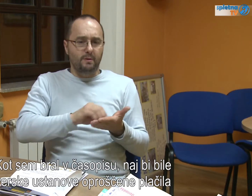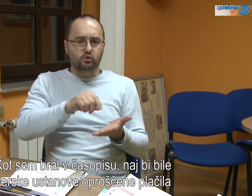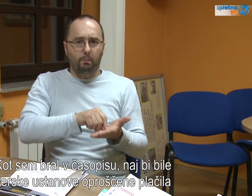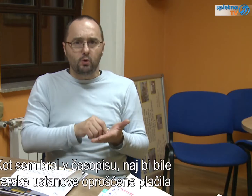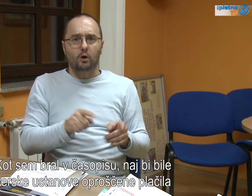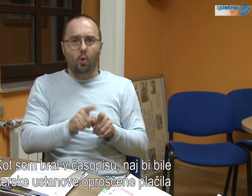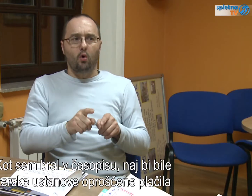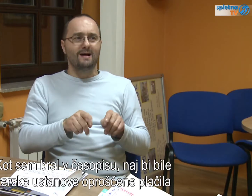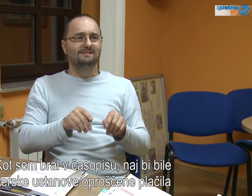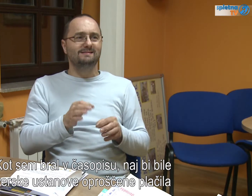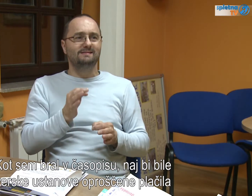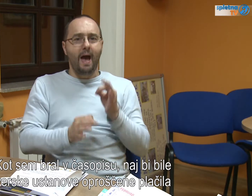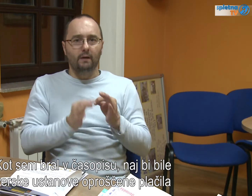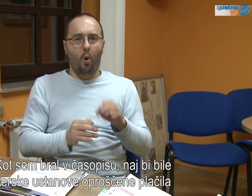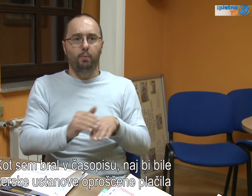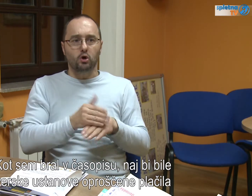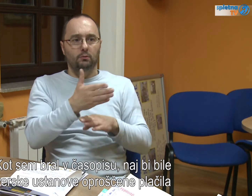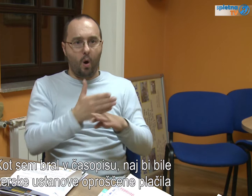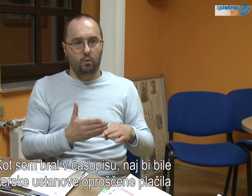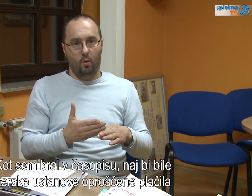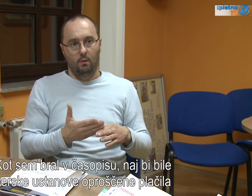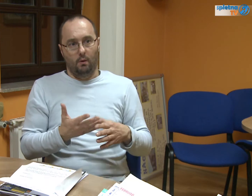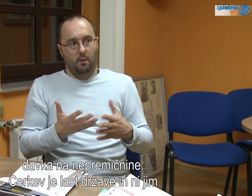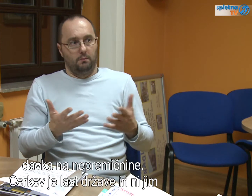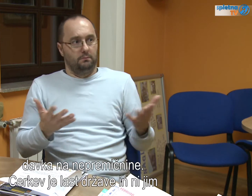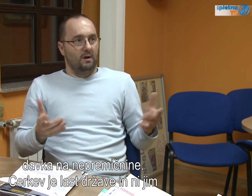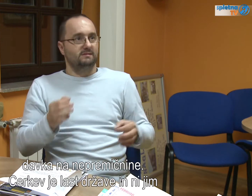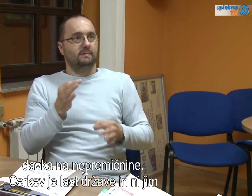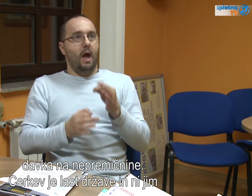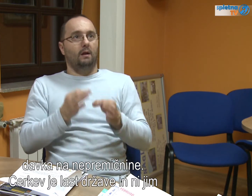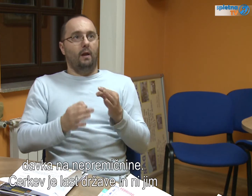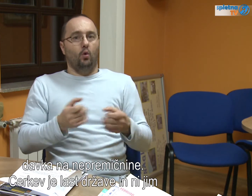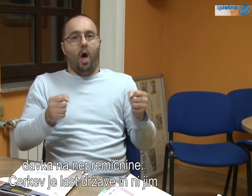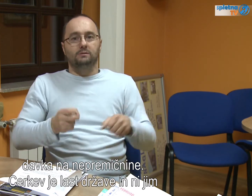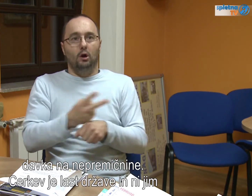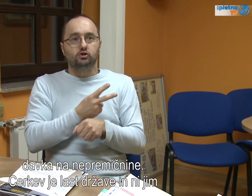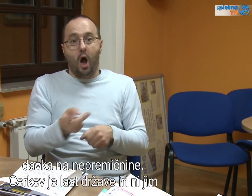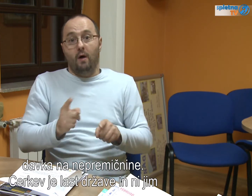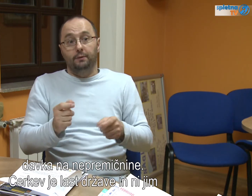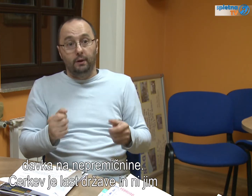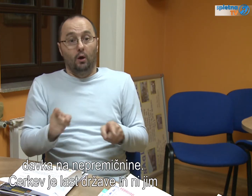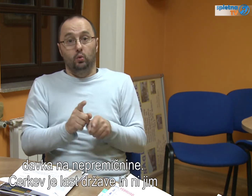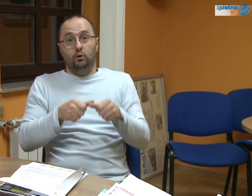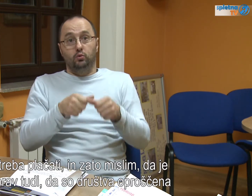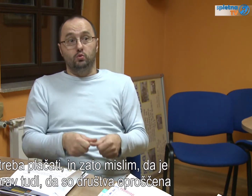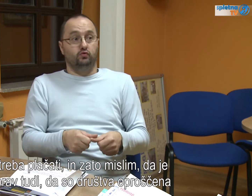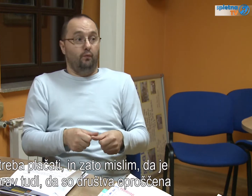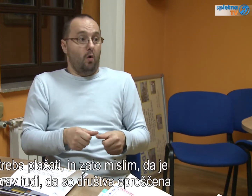To je opovedalko, tako je to lajta, ni, tu je